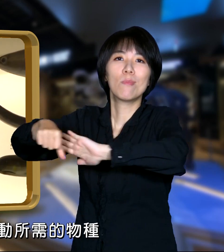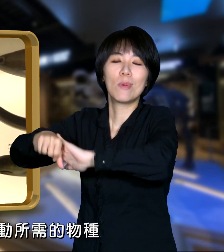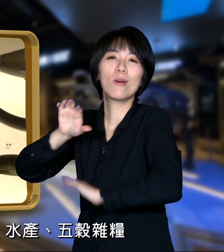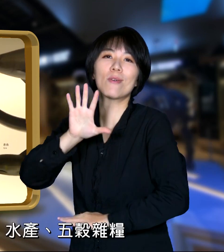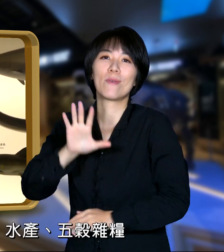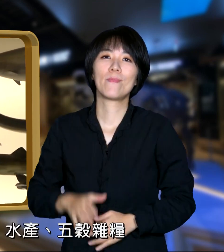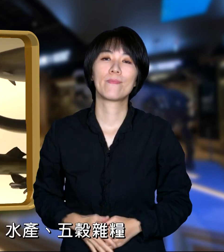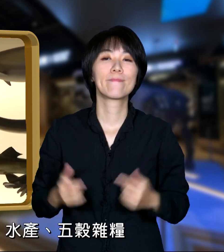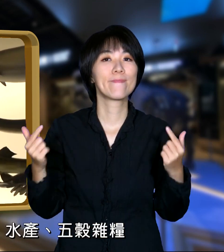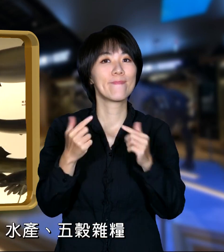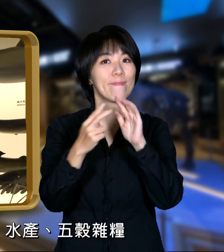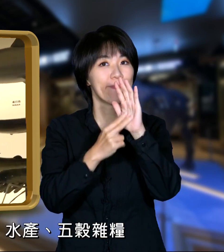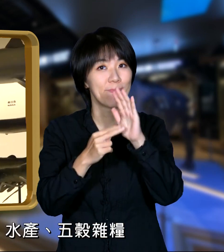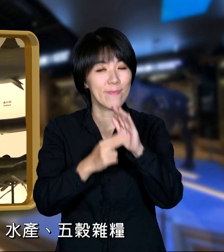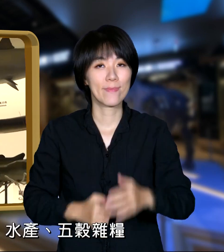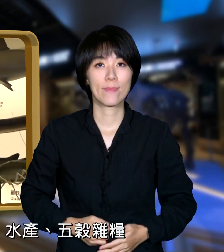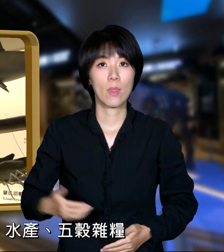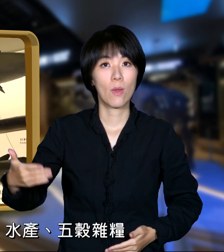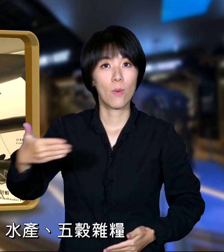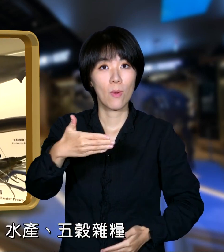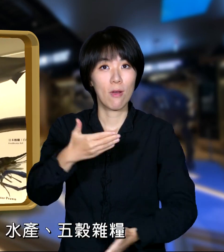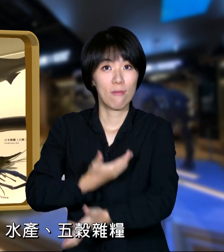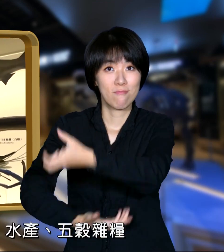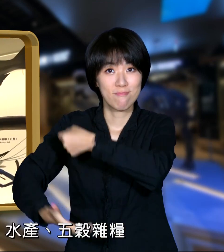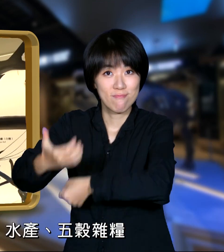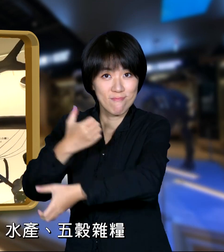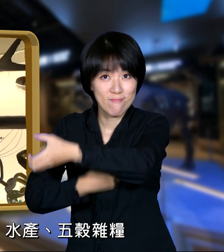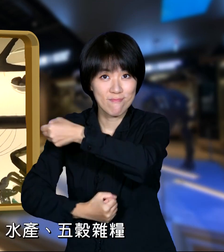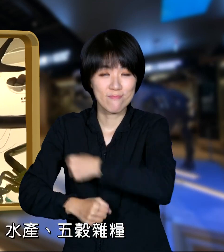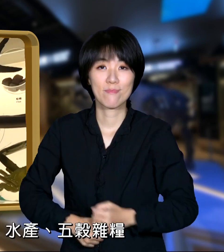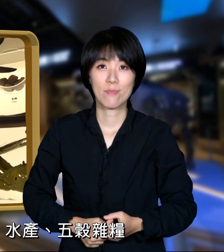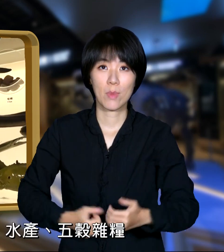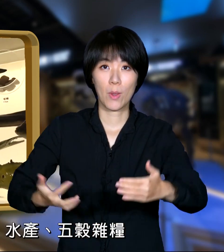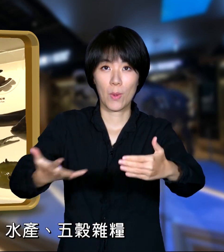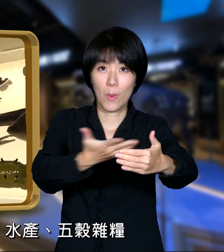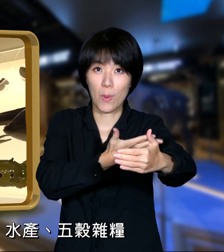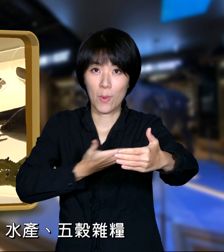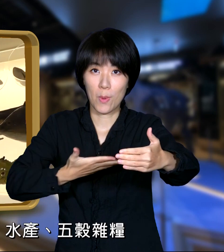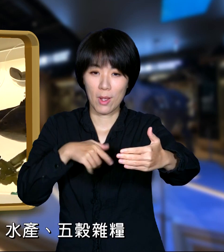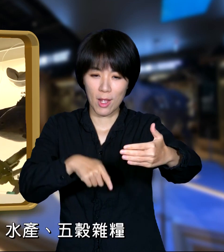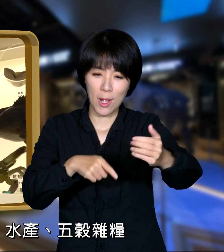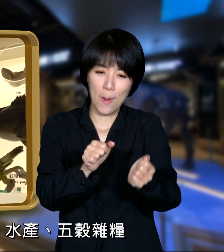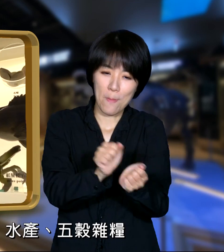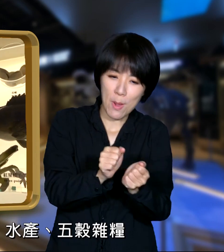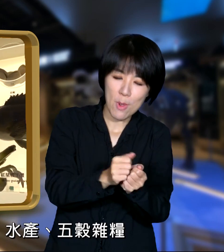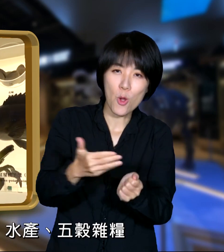无论是渔获、水产、五谷杂